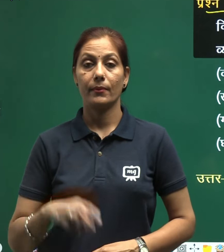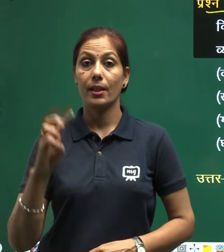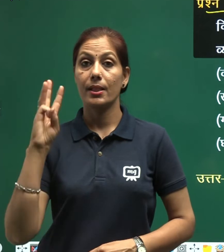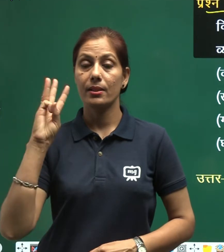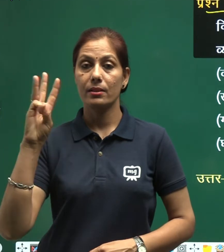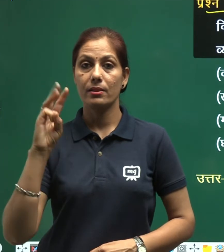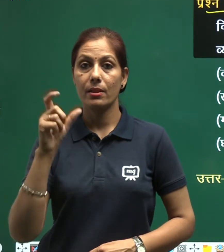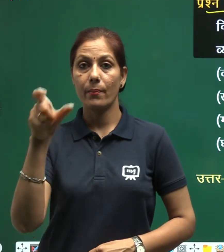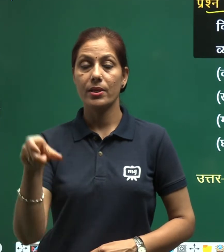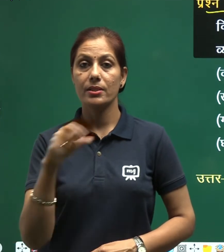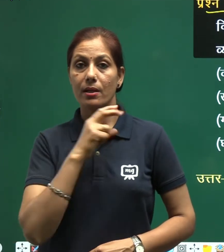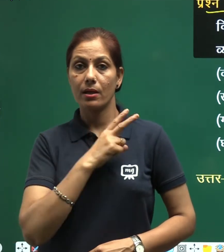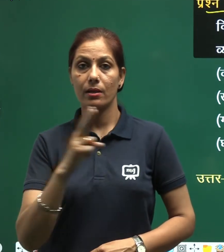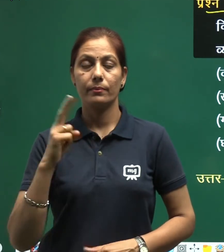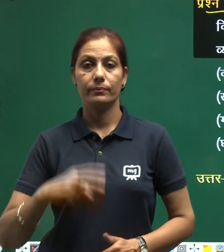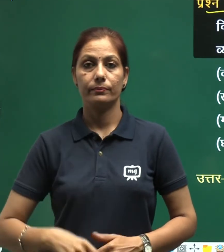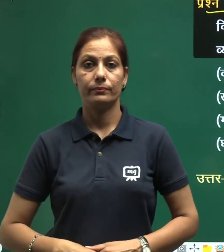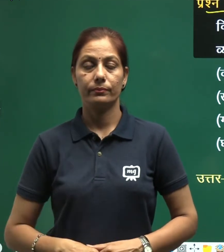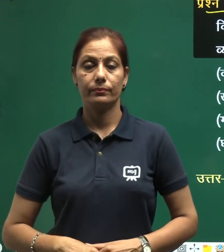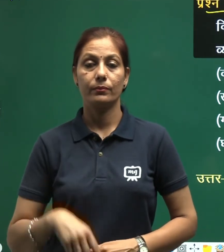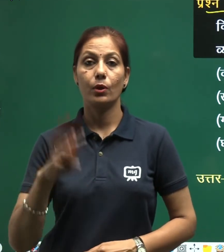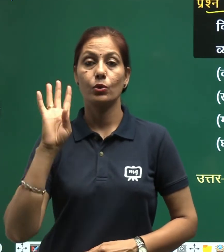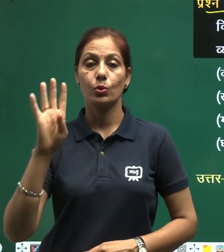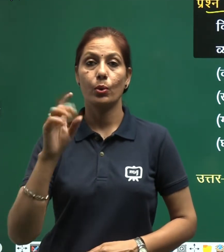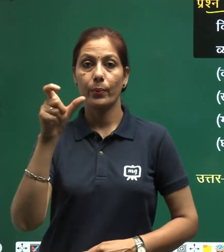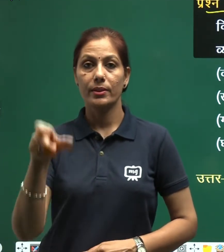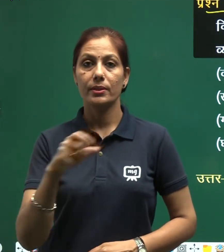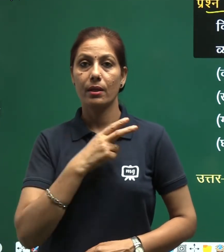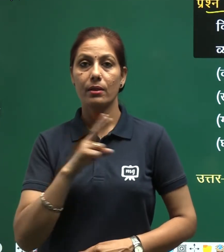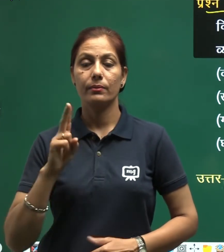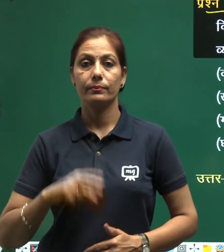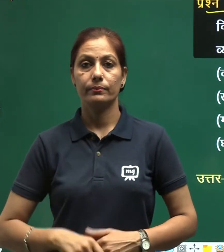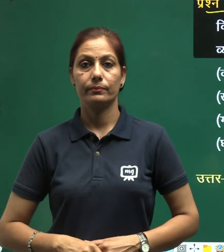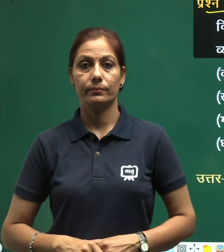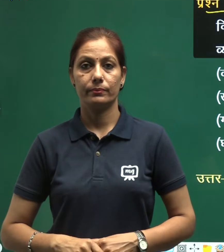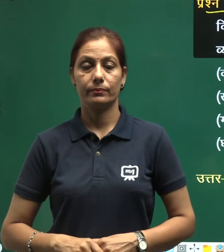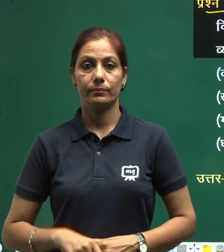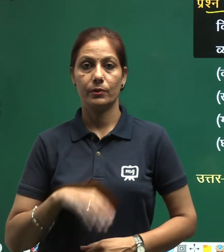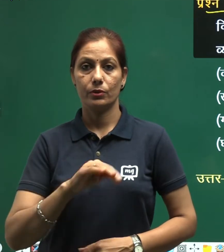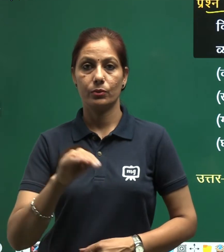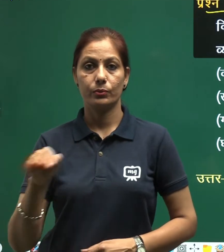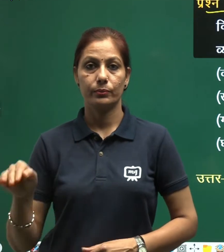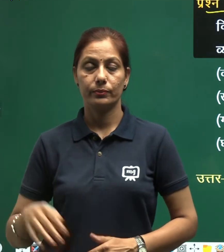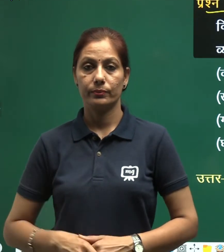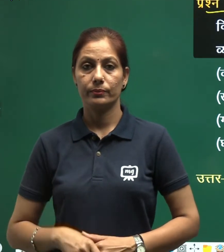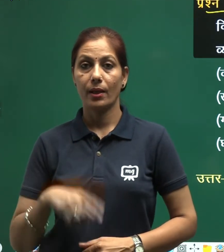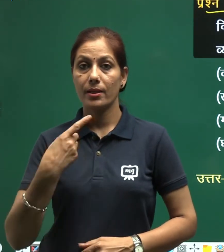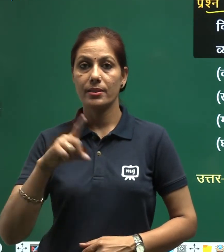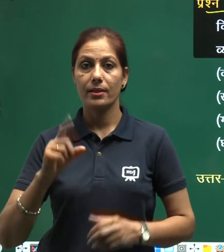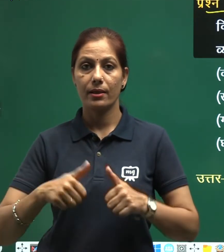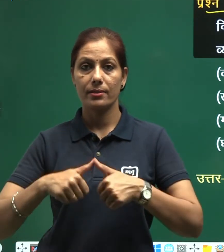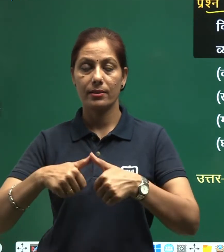तीसरा, फ्रांसिस्को डी अल्मेडा। चौथा, लॉर्ड रिपन। बच्चों, सही उत्तर